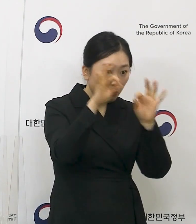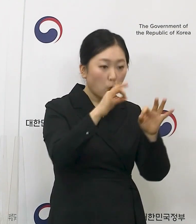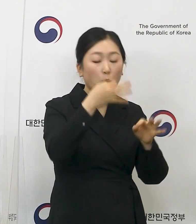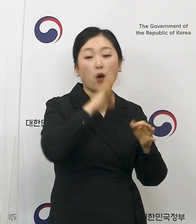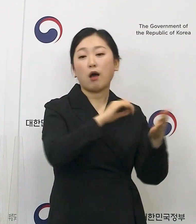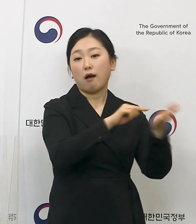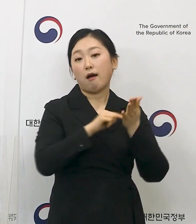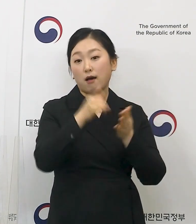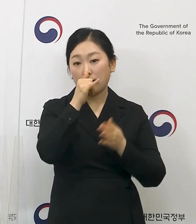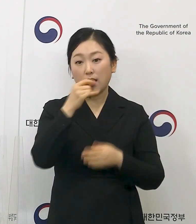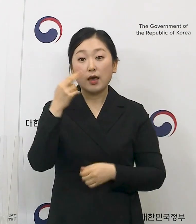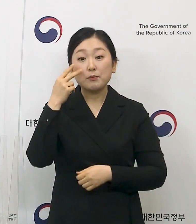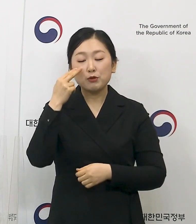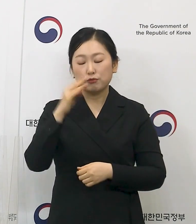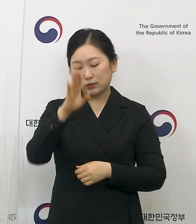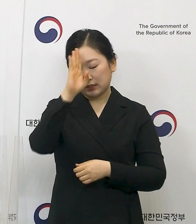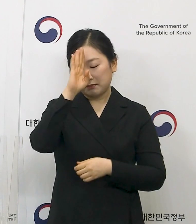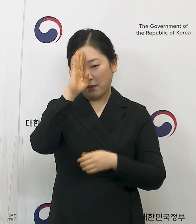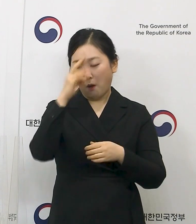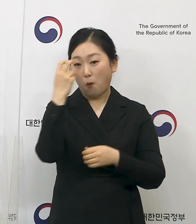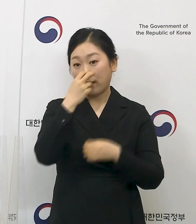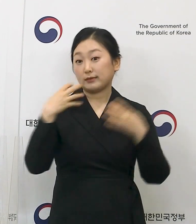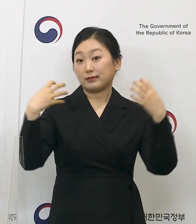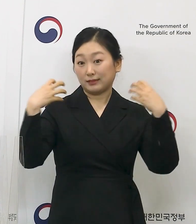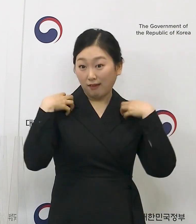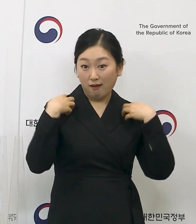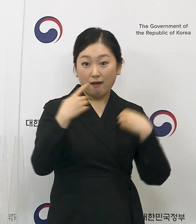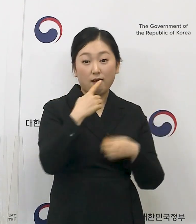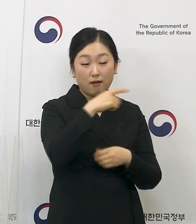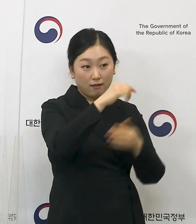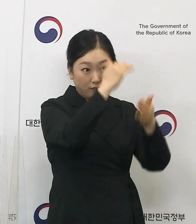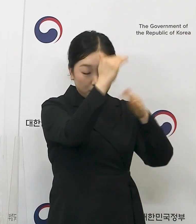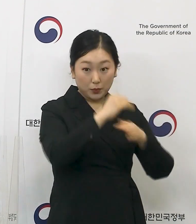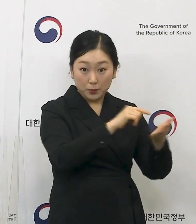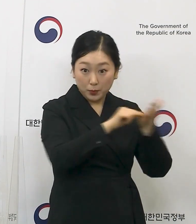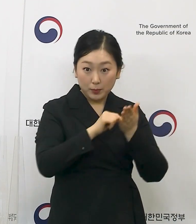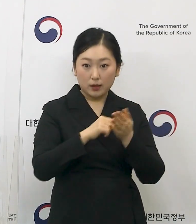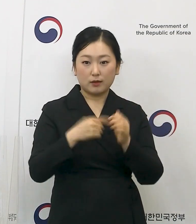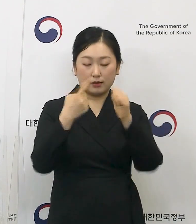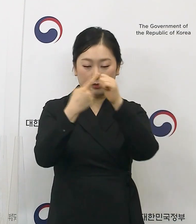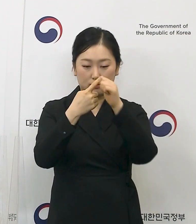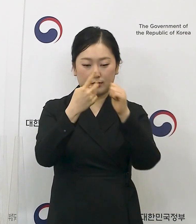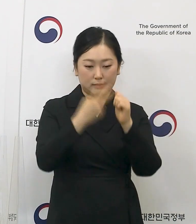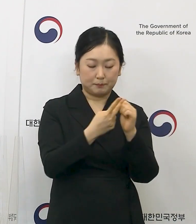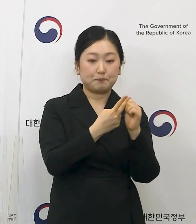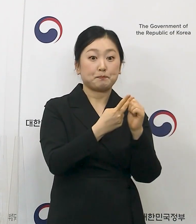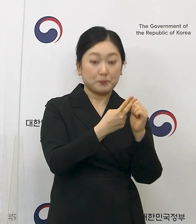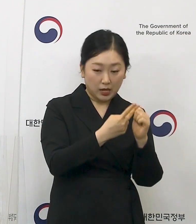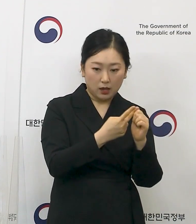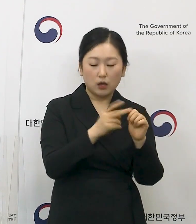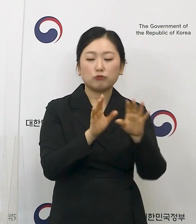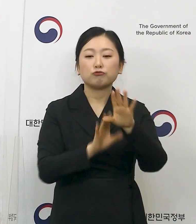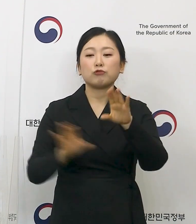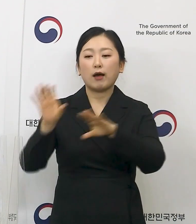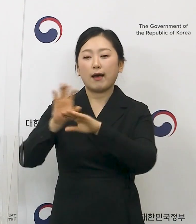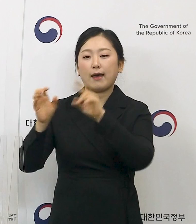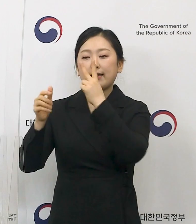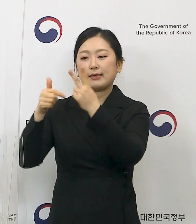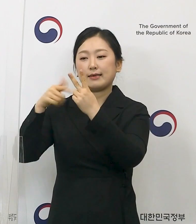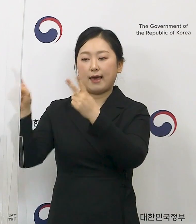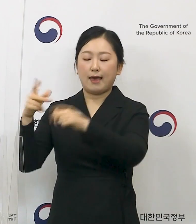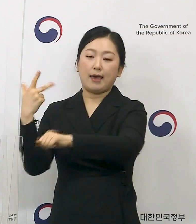미국의 질병관리청인 CDC에 따르면 2회 이상 기본 접종을 하고 이가 백신으로 추가 접종한